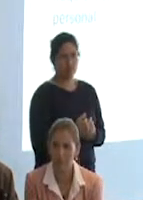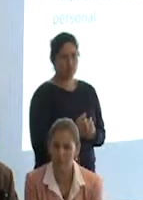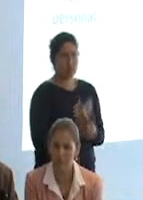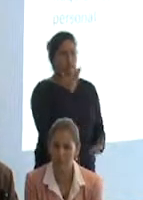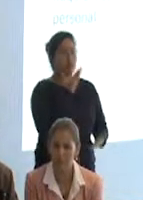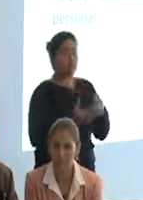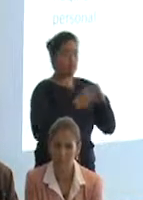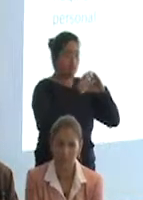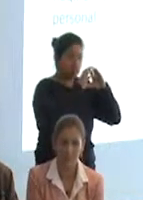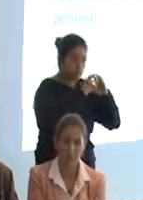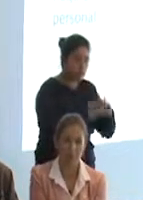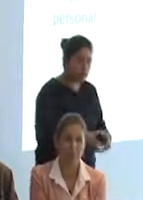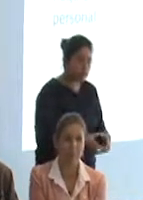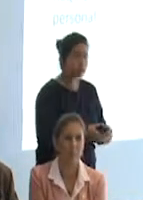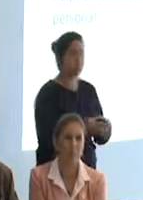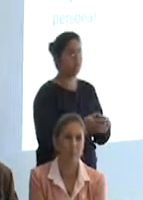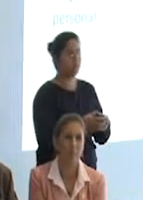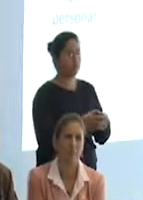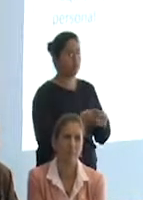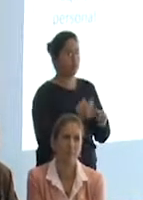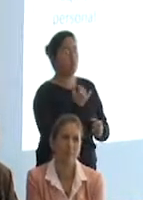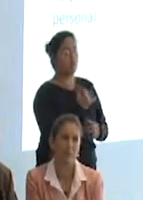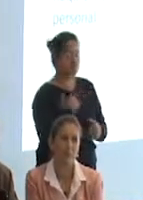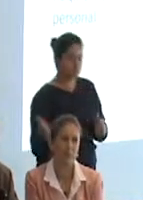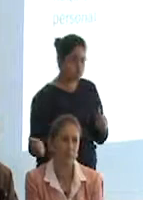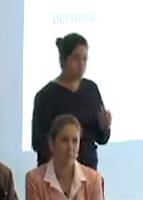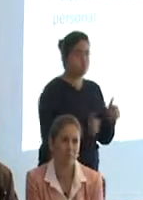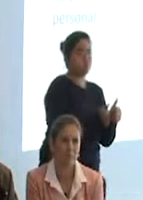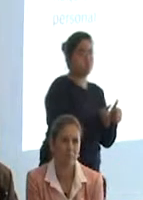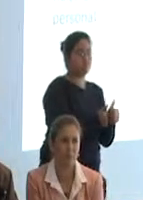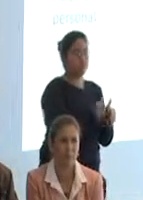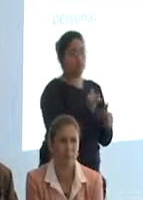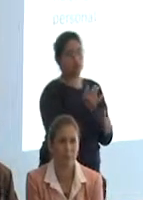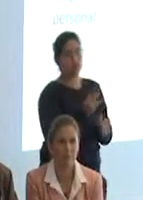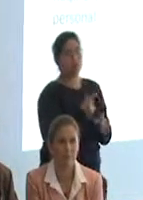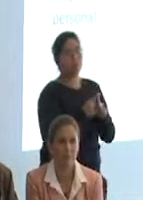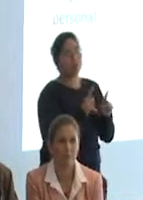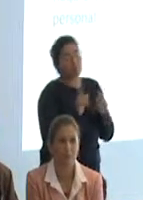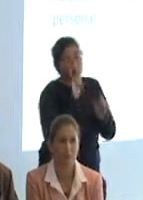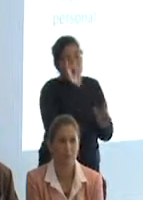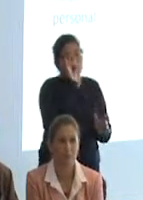No depende de la clase que un alumno tenga un auxiliar.